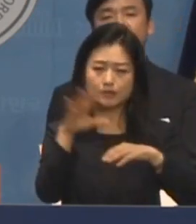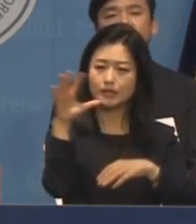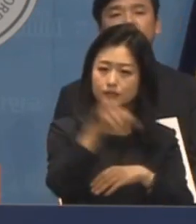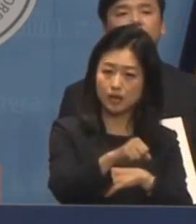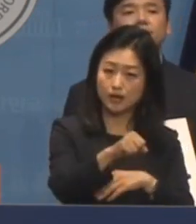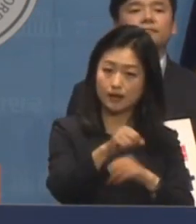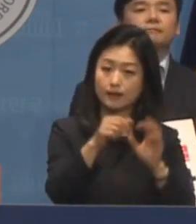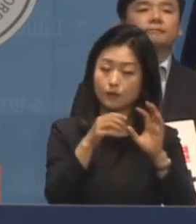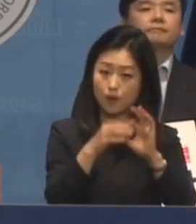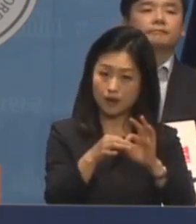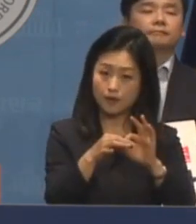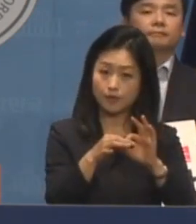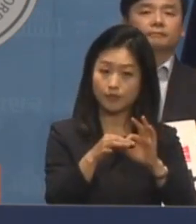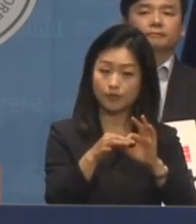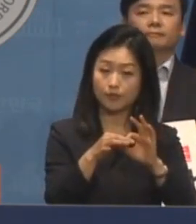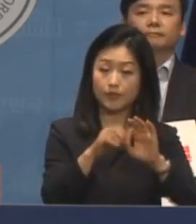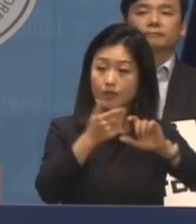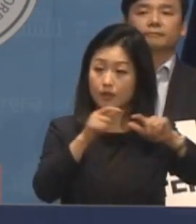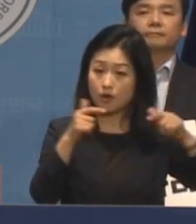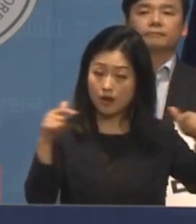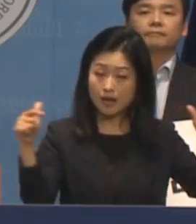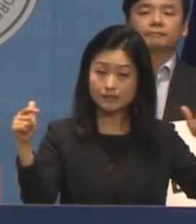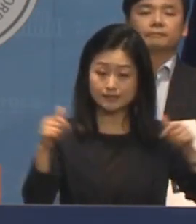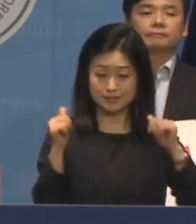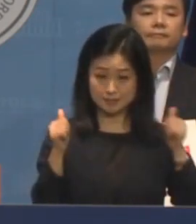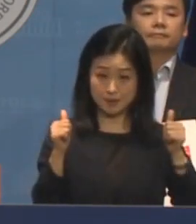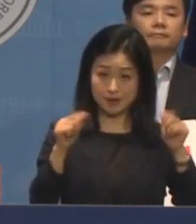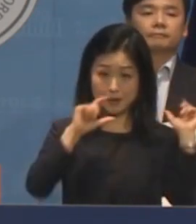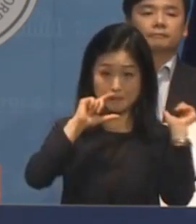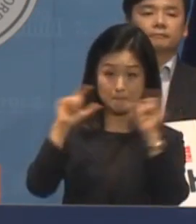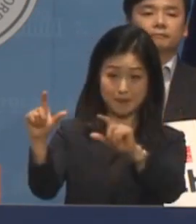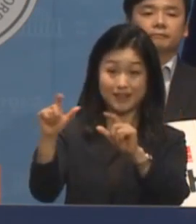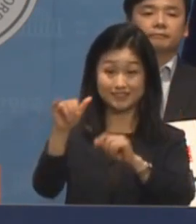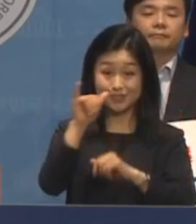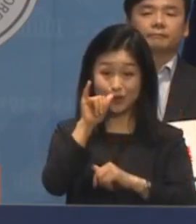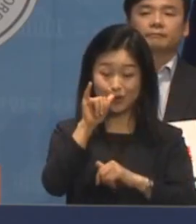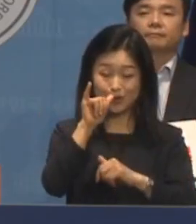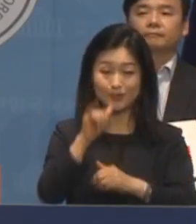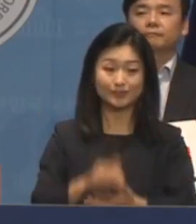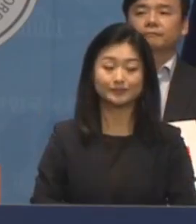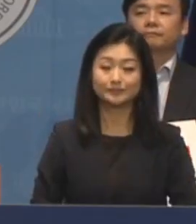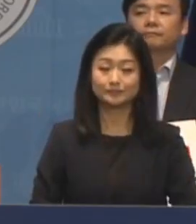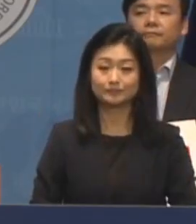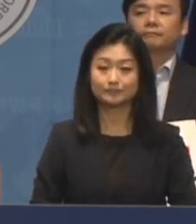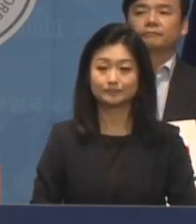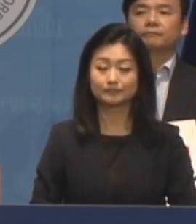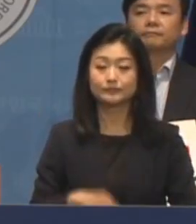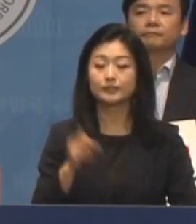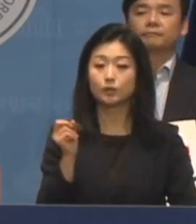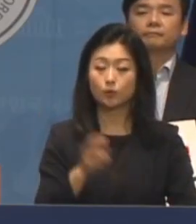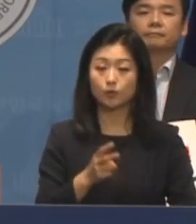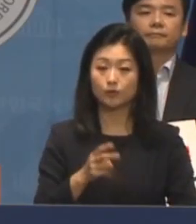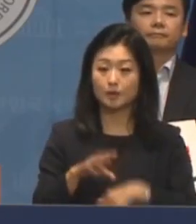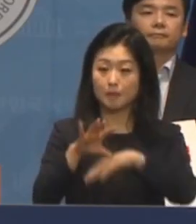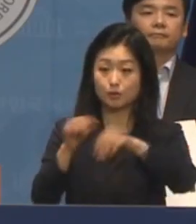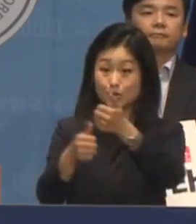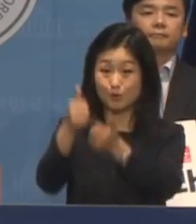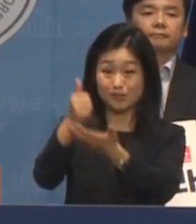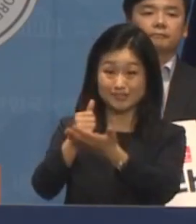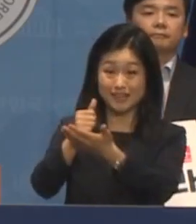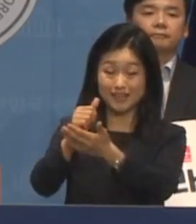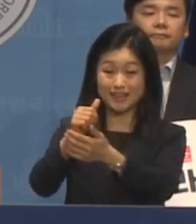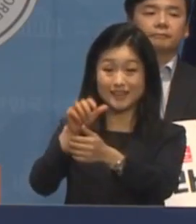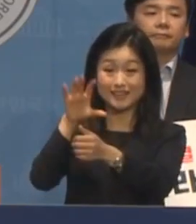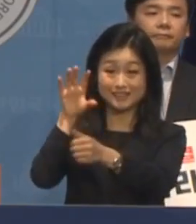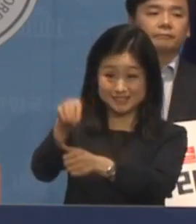기도는 여러 가지 법원의 판결에 의해서 이미 스톱이 되어 있는 상황이고 사실상